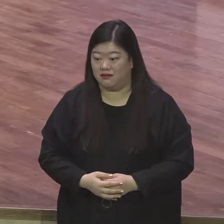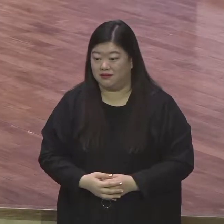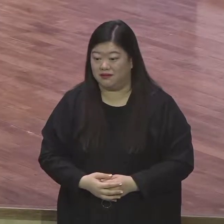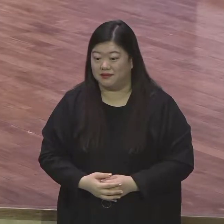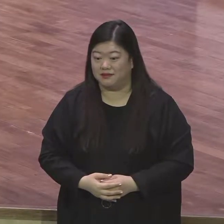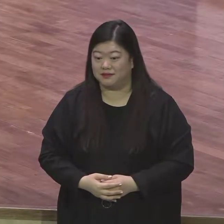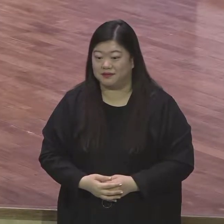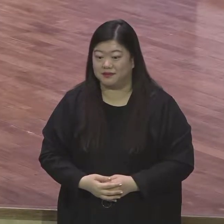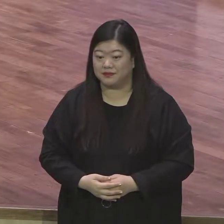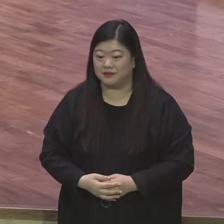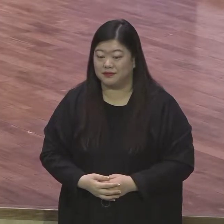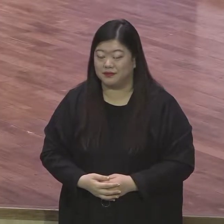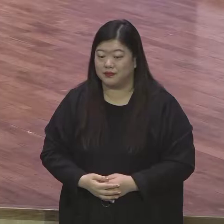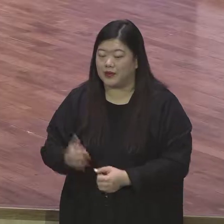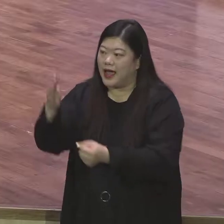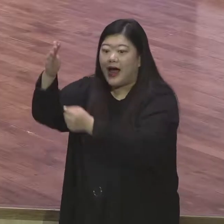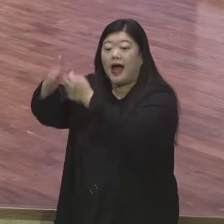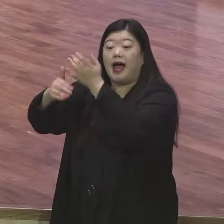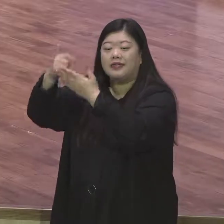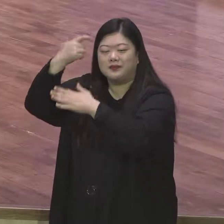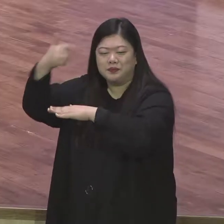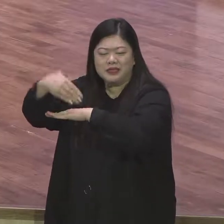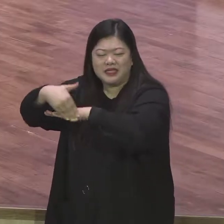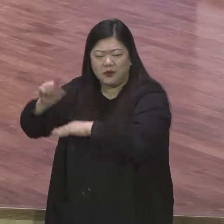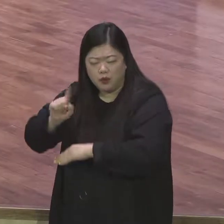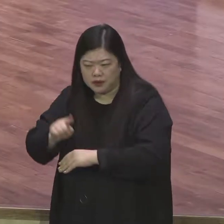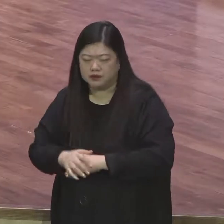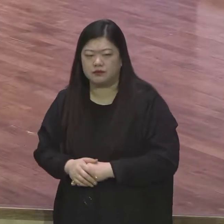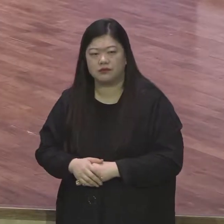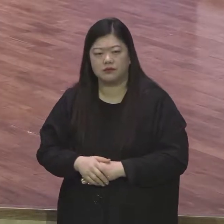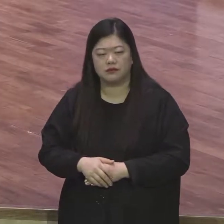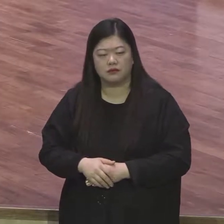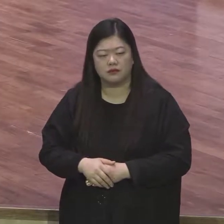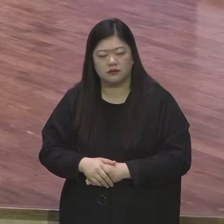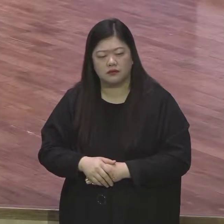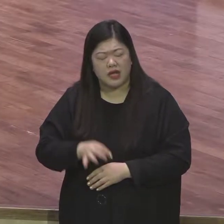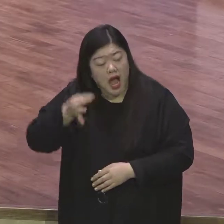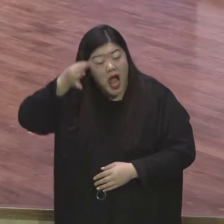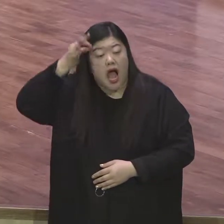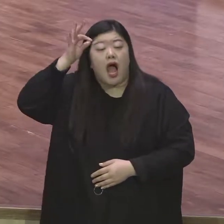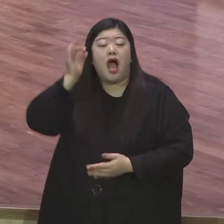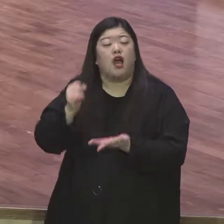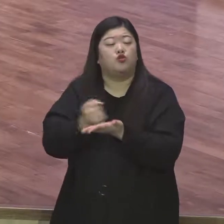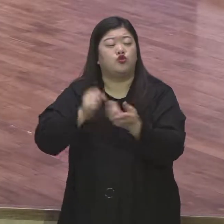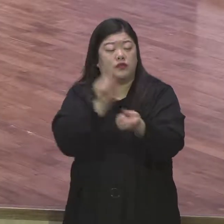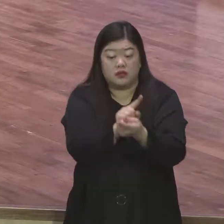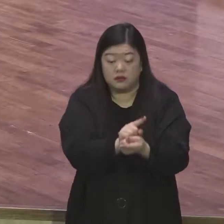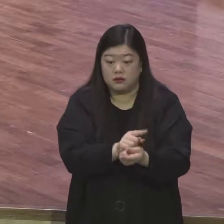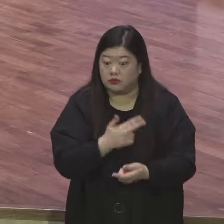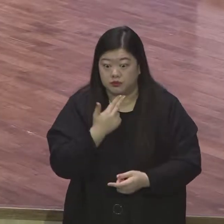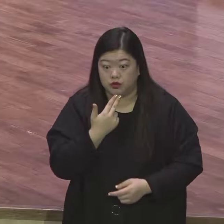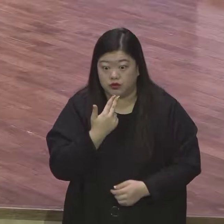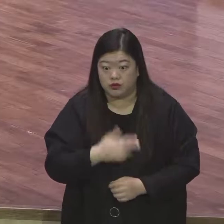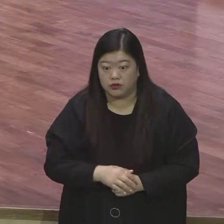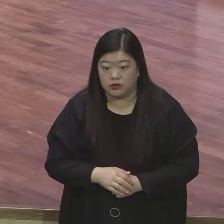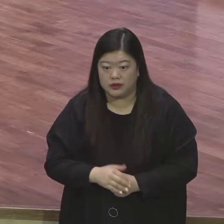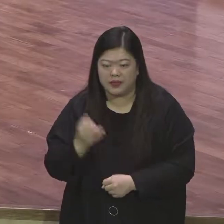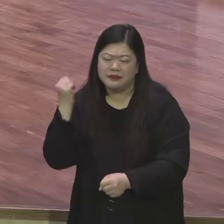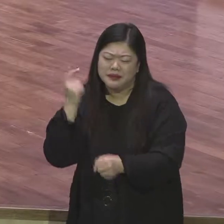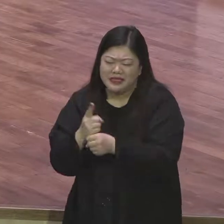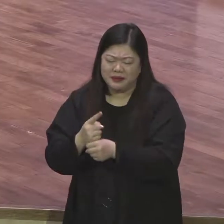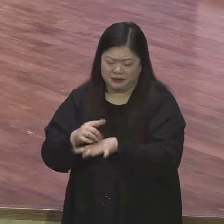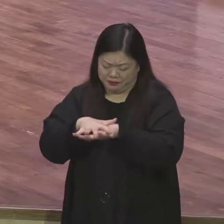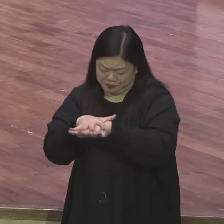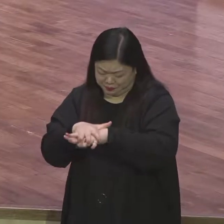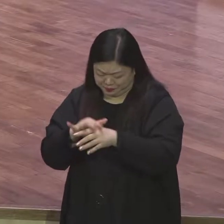하나님의 시간표 속에는요 결코 우연이란 단어가 없어요. 우연이란 단어가 전혀 없습니다. 사도 바울도 오늘